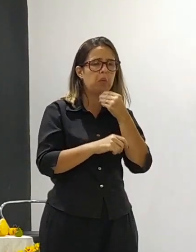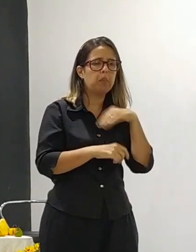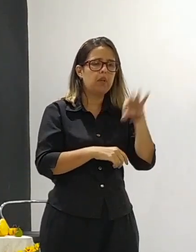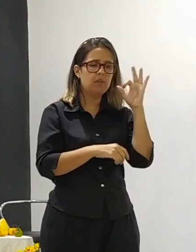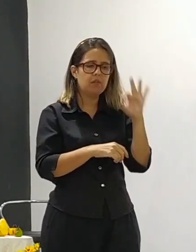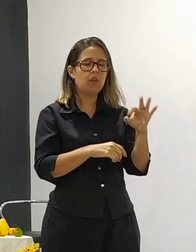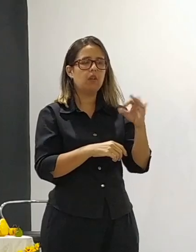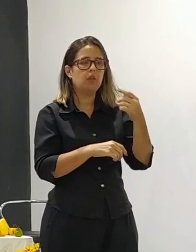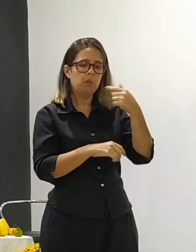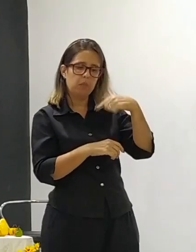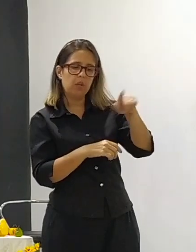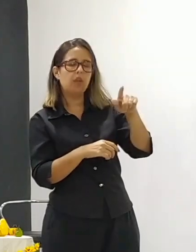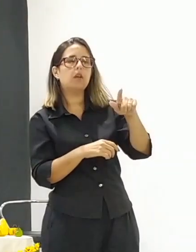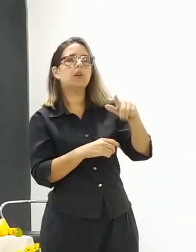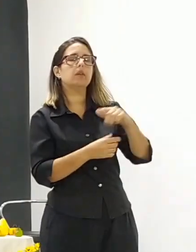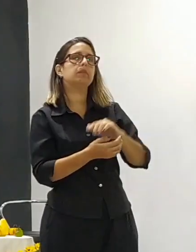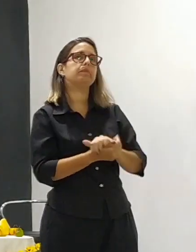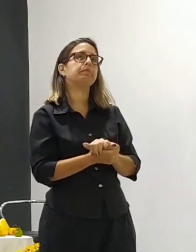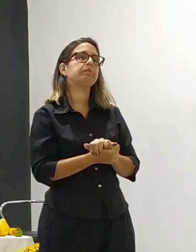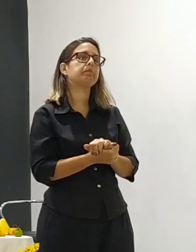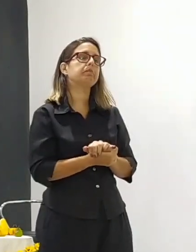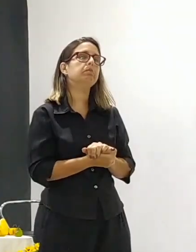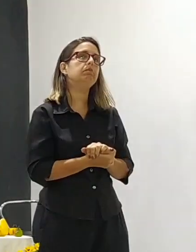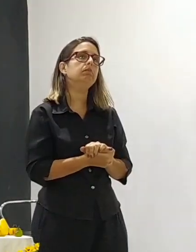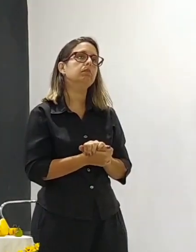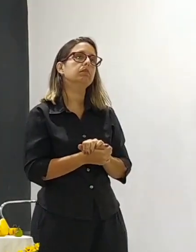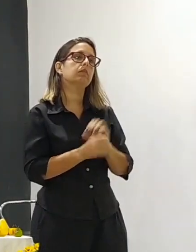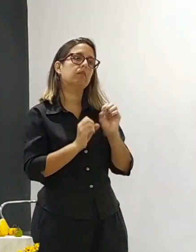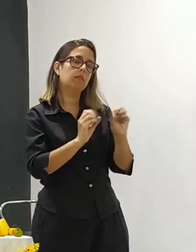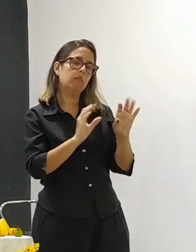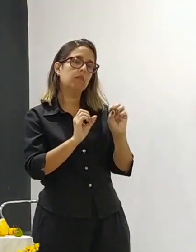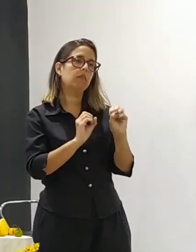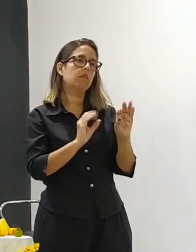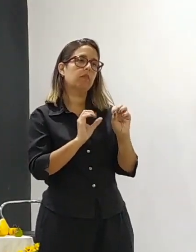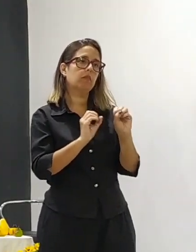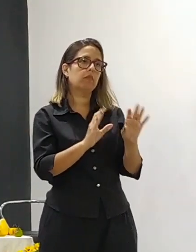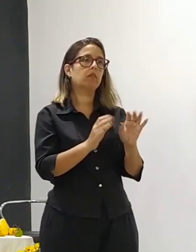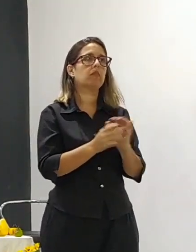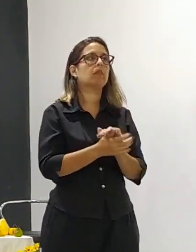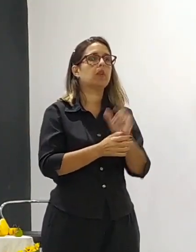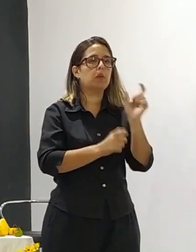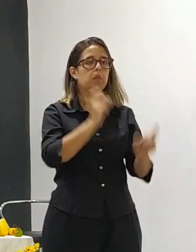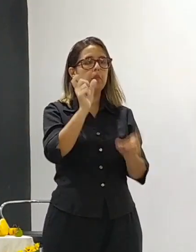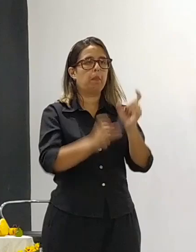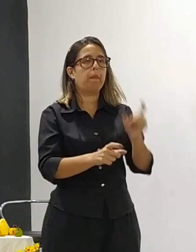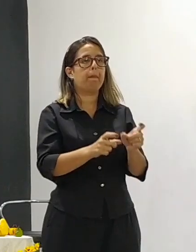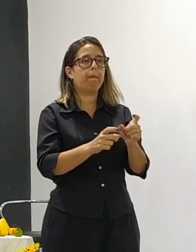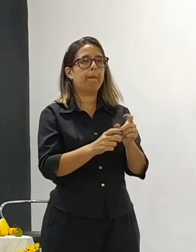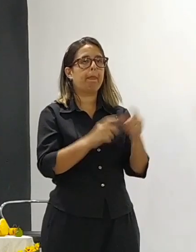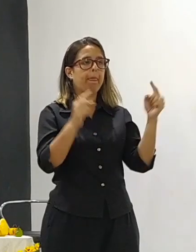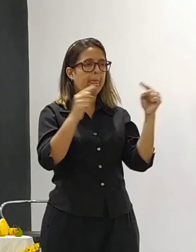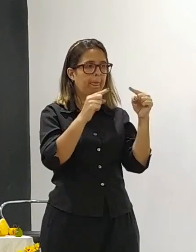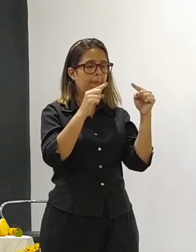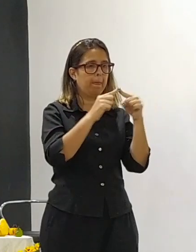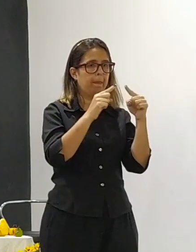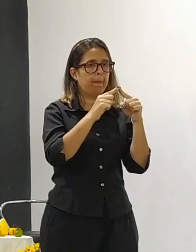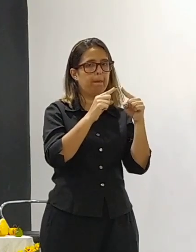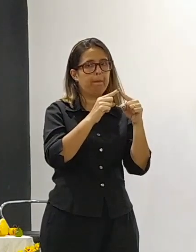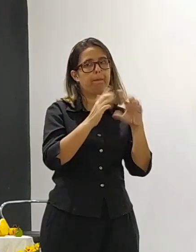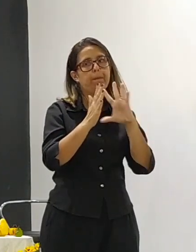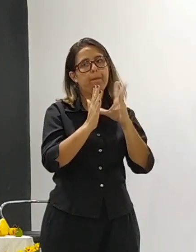e agora envia eles, para que eles também possam ensinar a outros. Esta é a visão da igreja.